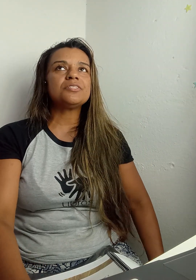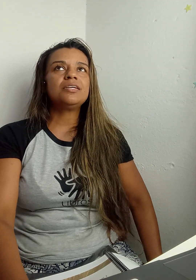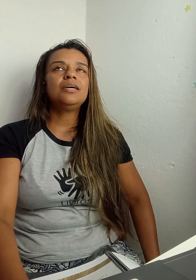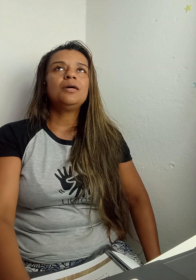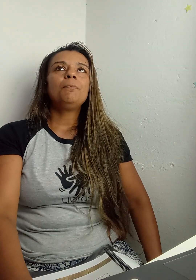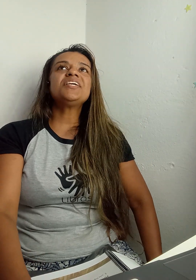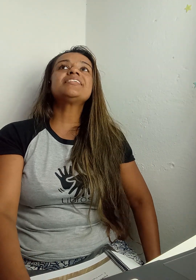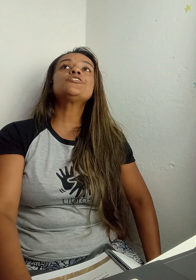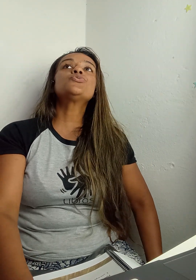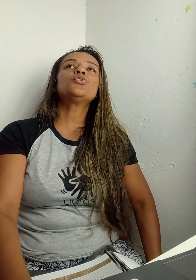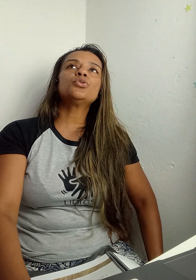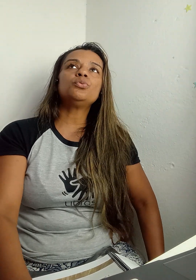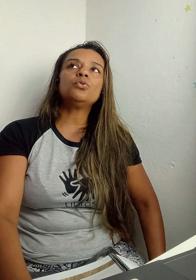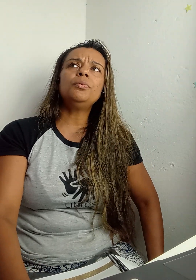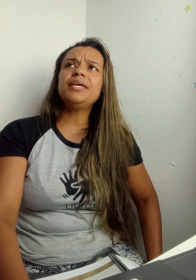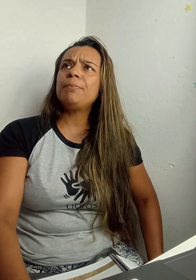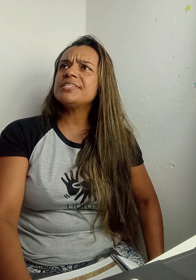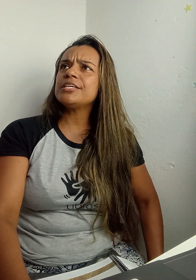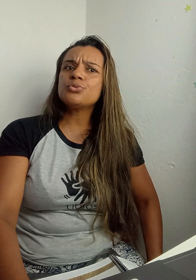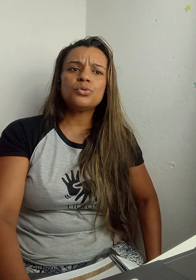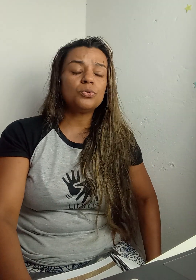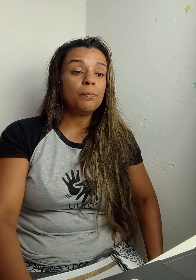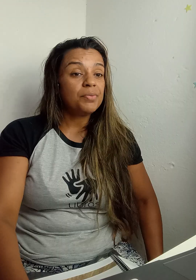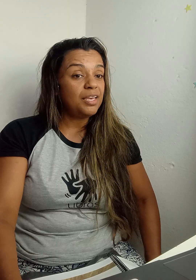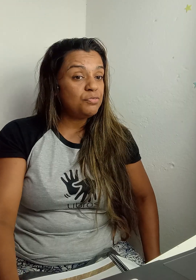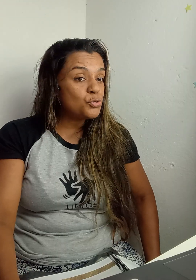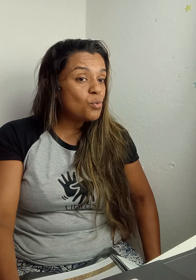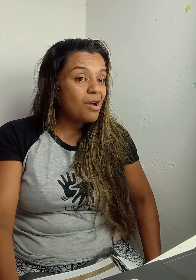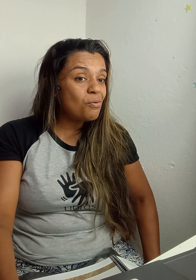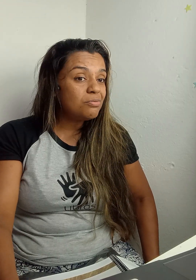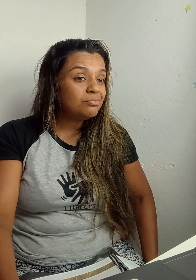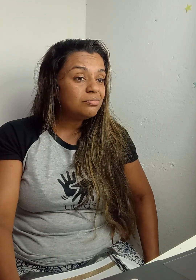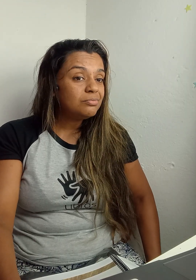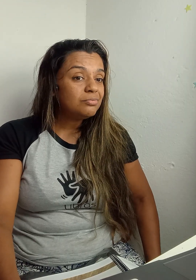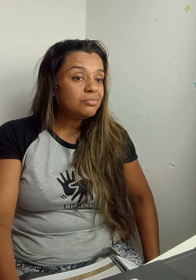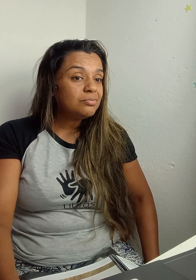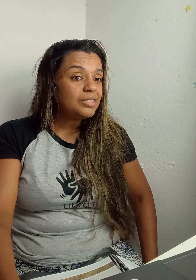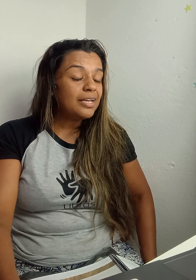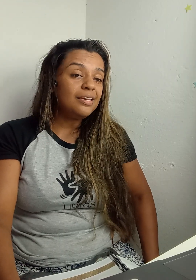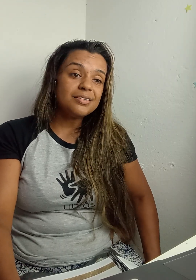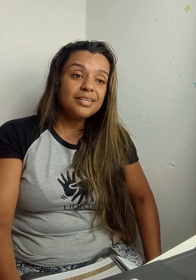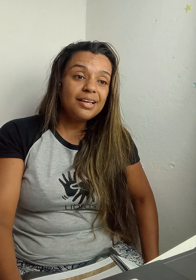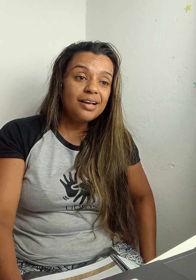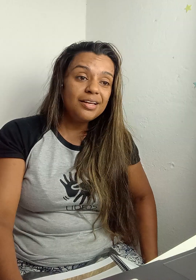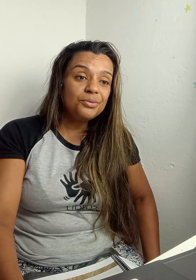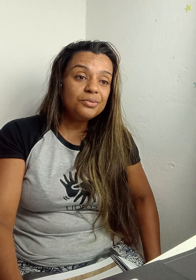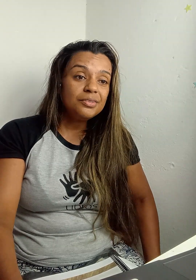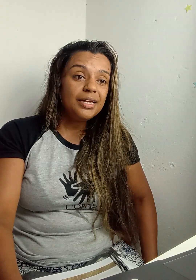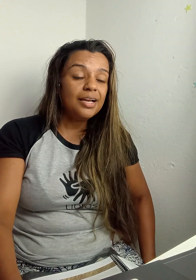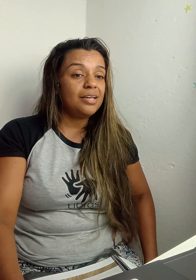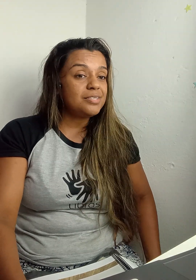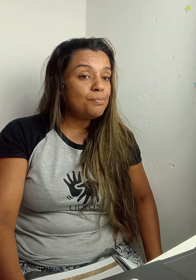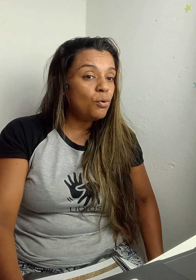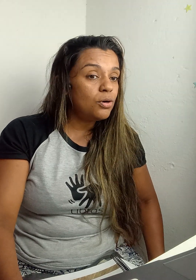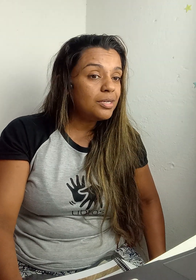Libras. Pensa surdo. Como que é pensar surdo? É visual, é criar cenário, é caras e